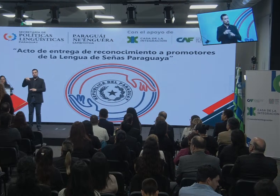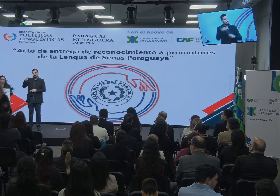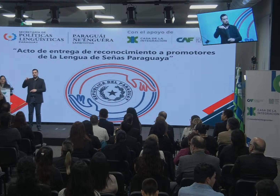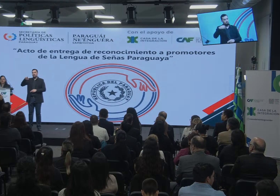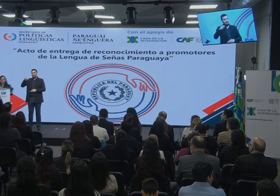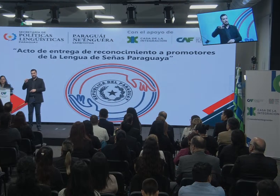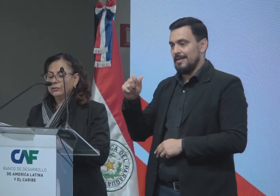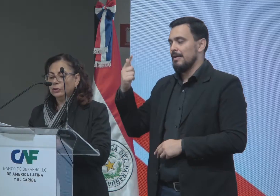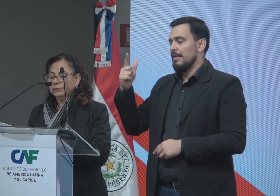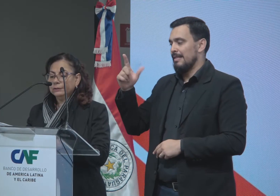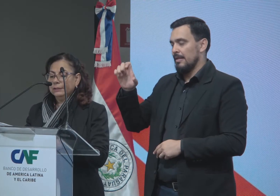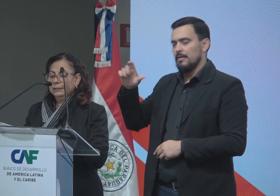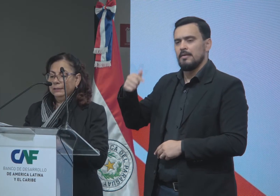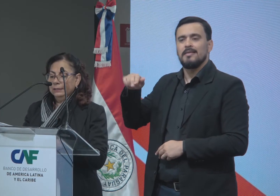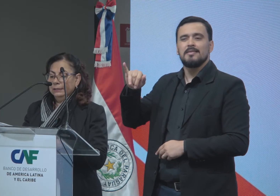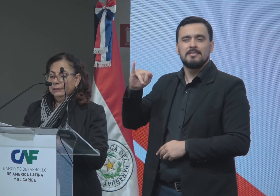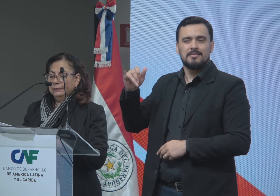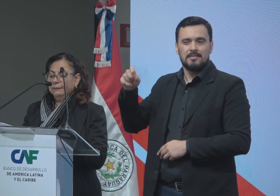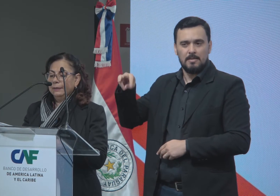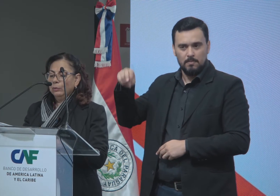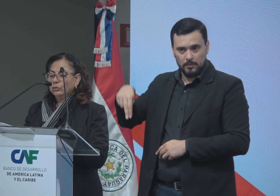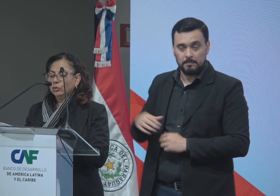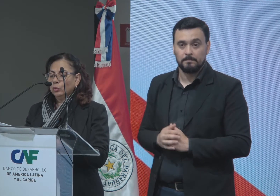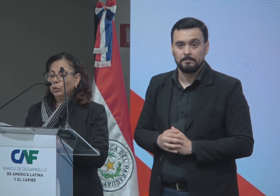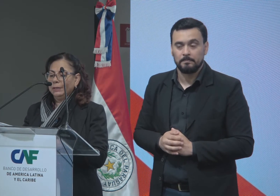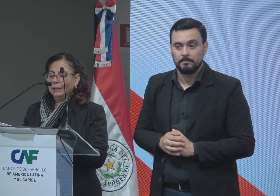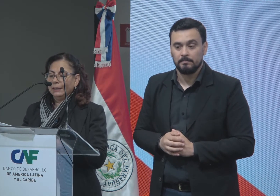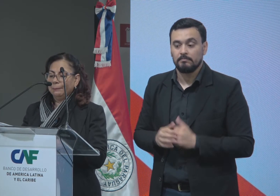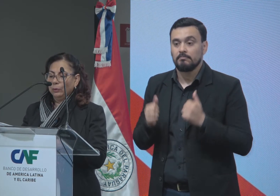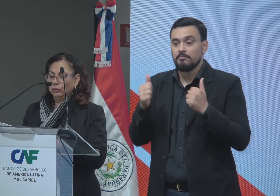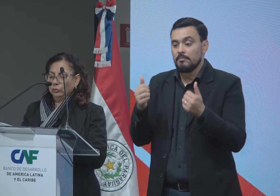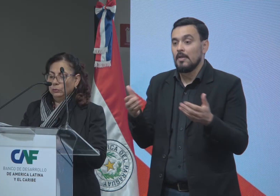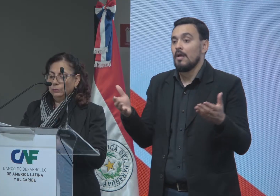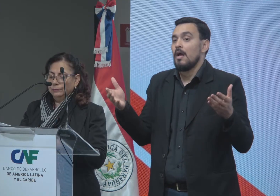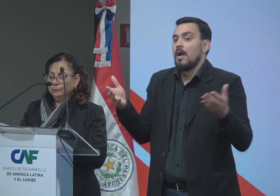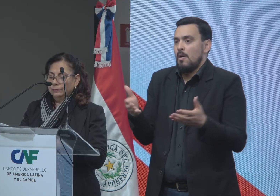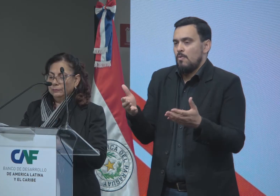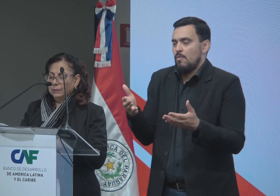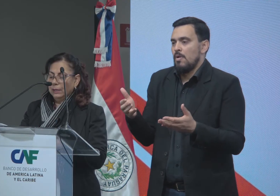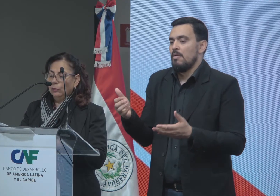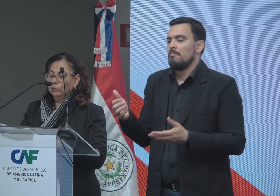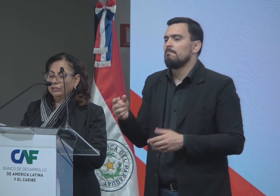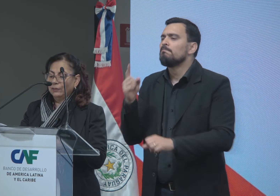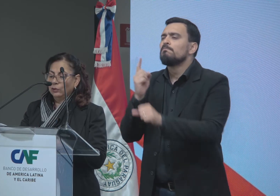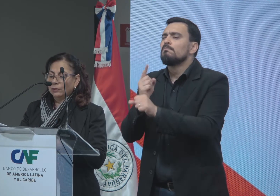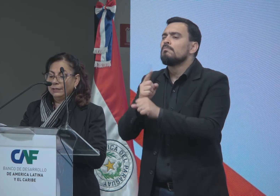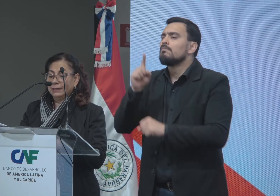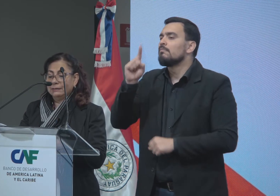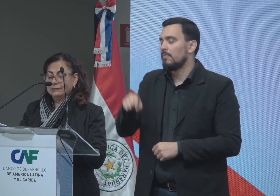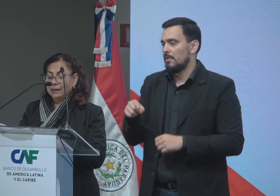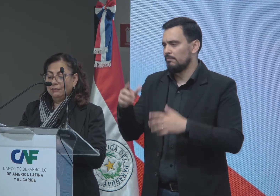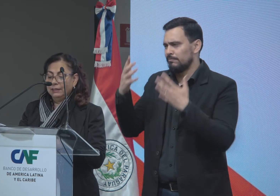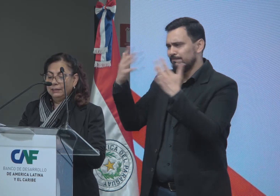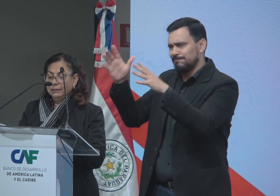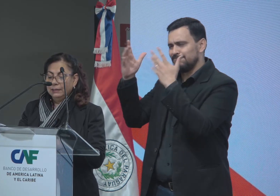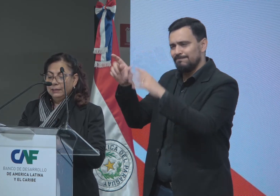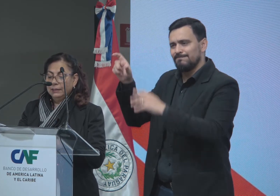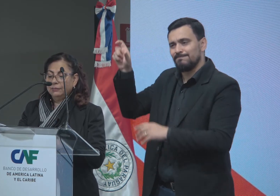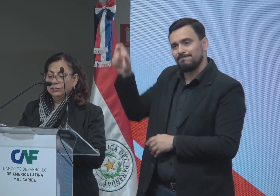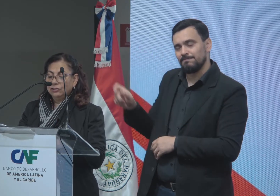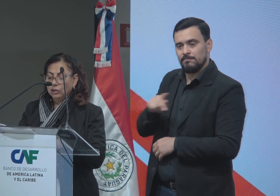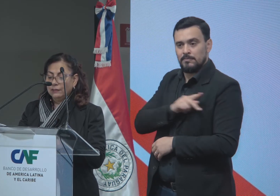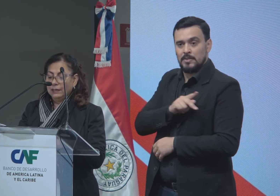A continuación, tendremos un homenaje póstumo a un luchador incansable